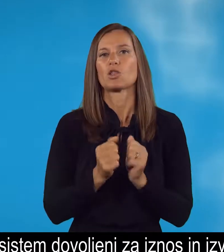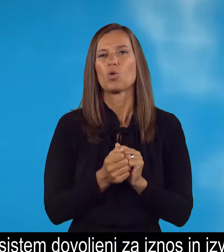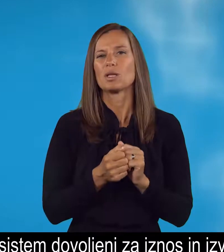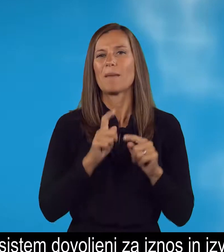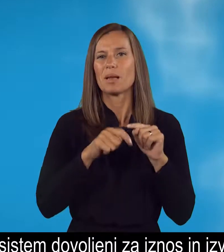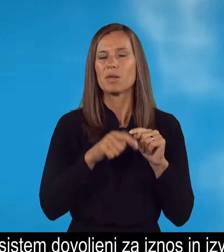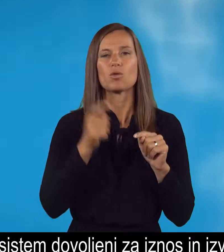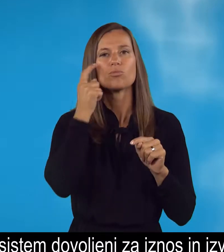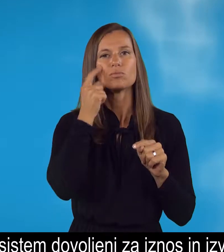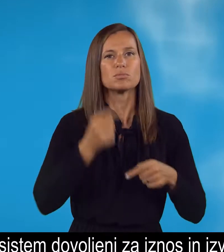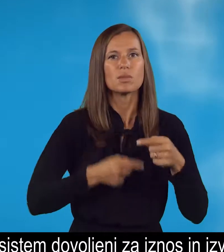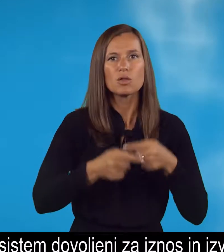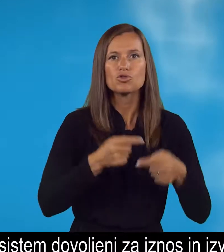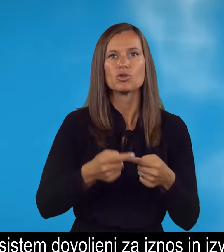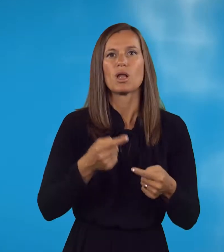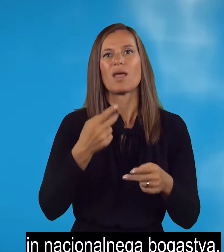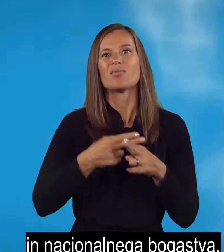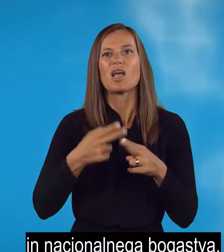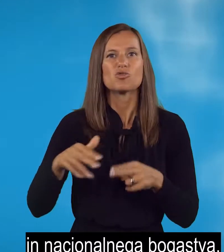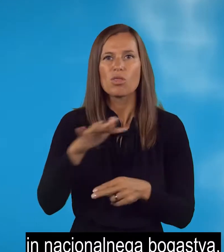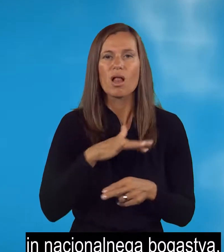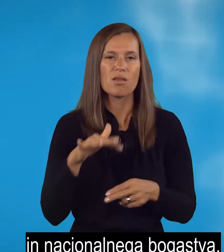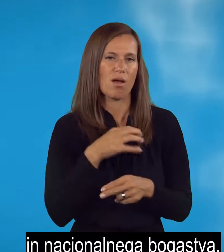kategorije predmetov kulturne dediščine in nacionalnega bogastva,